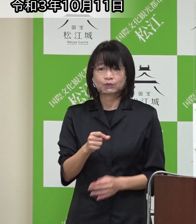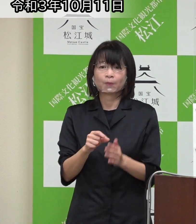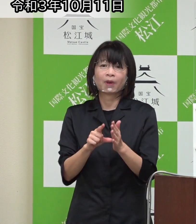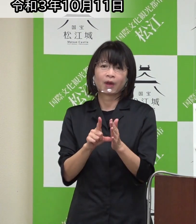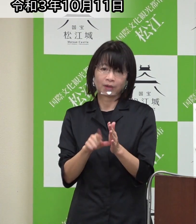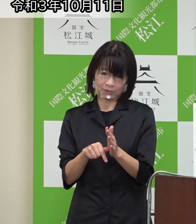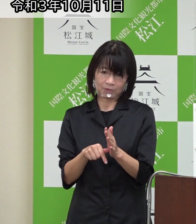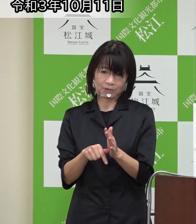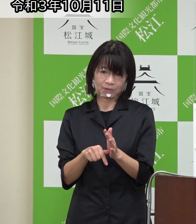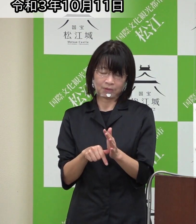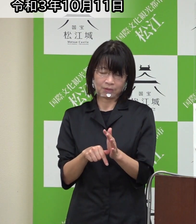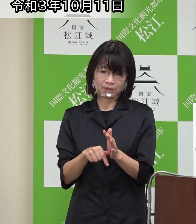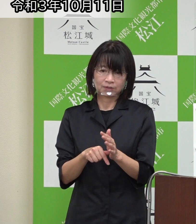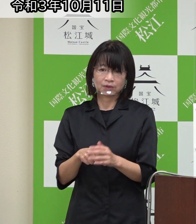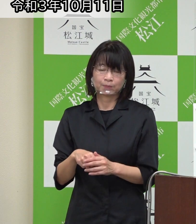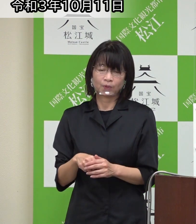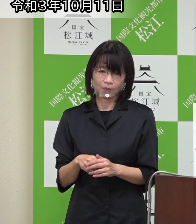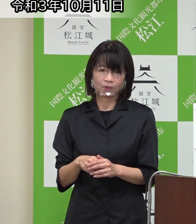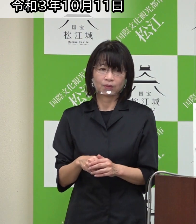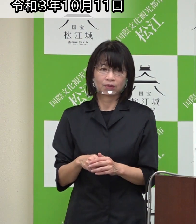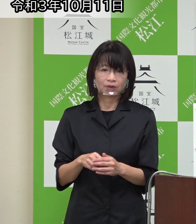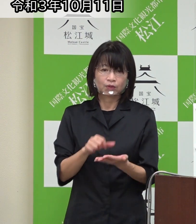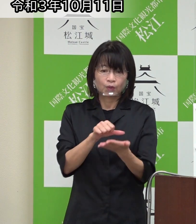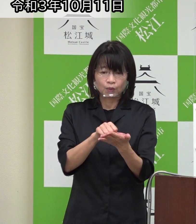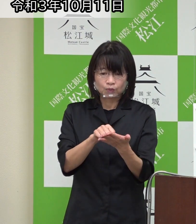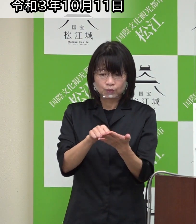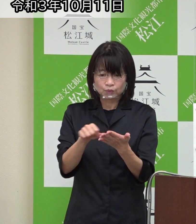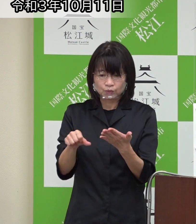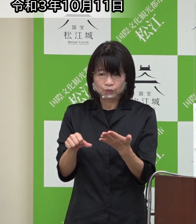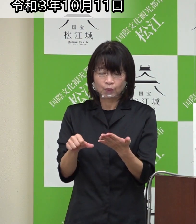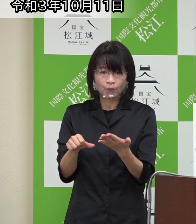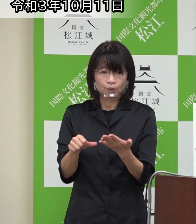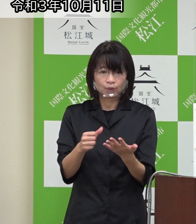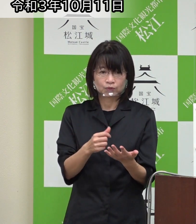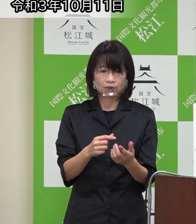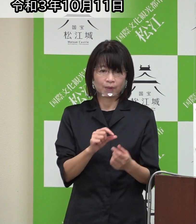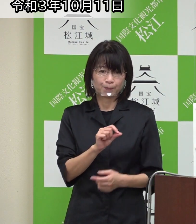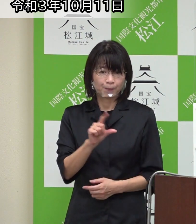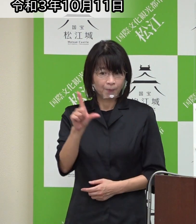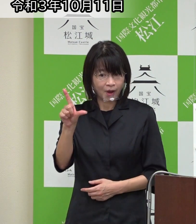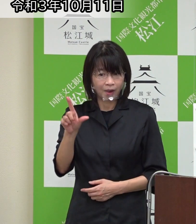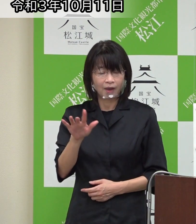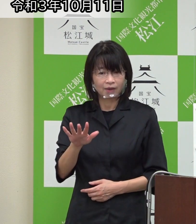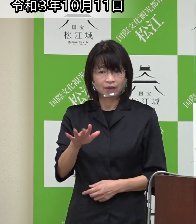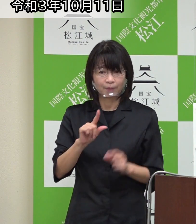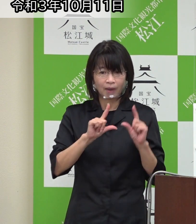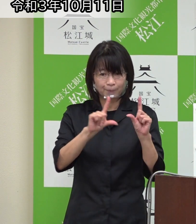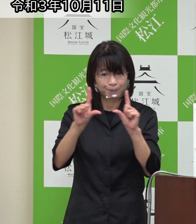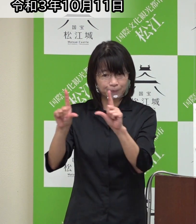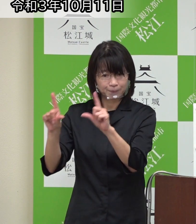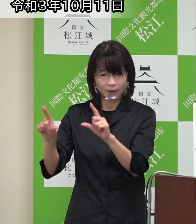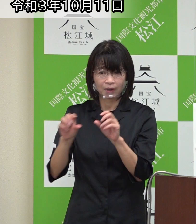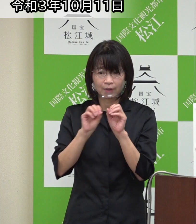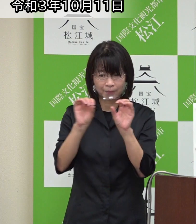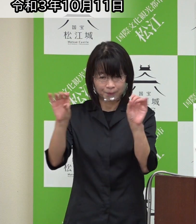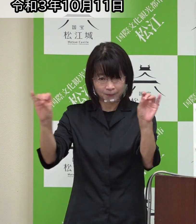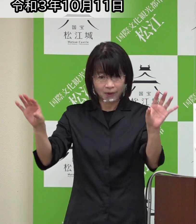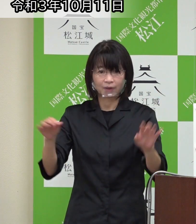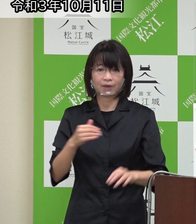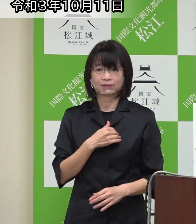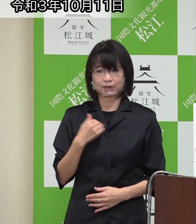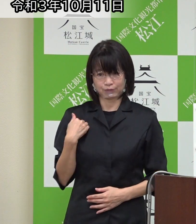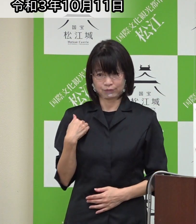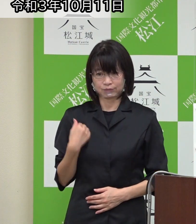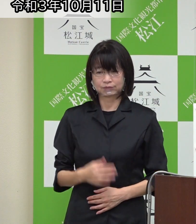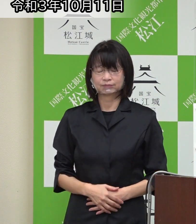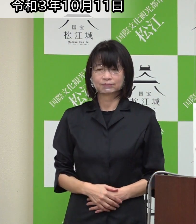ければできるだけ早くお届けできるということになると思うんですね。ただこれ読売新聞さんおっしゃる通りで、やっぱり、何がバ